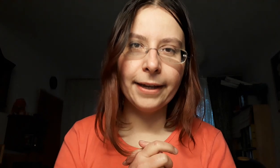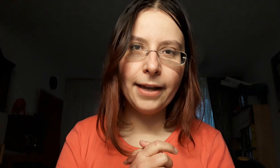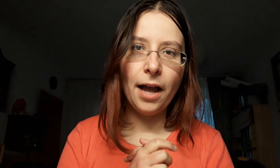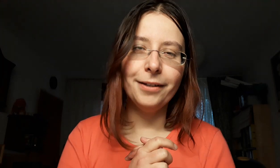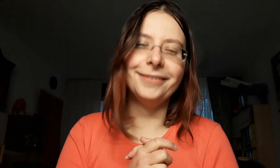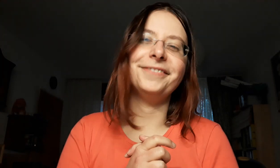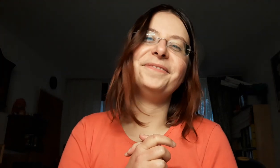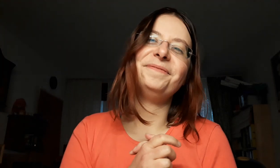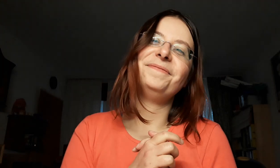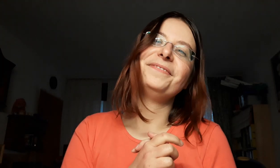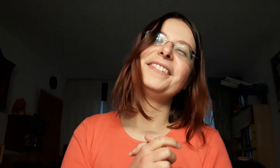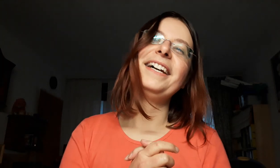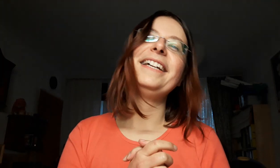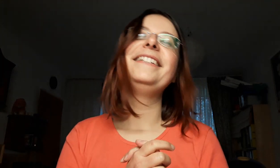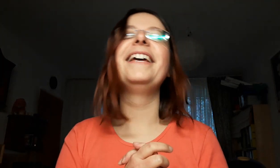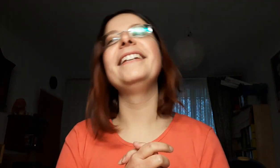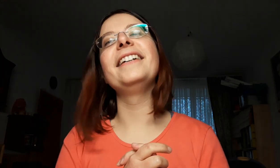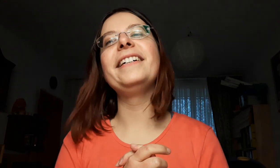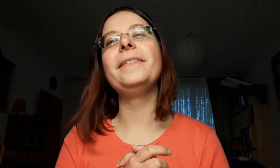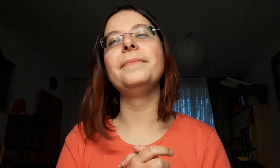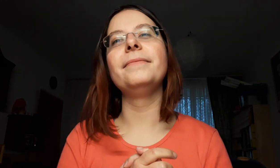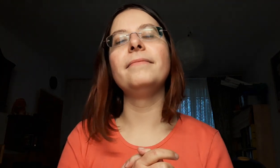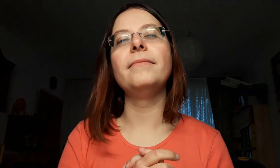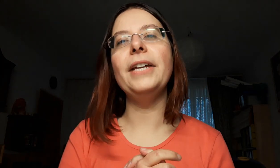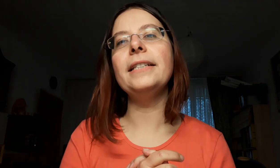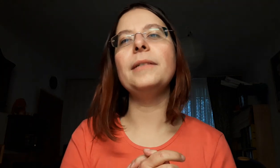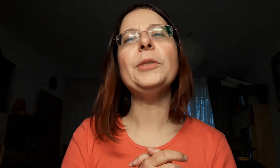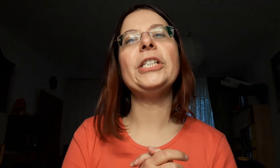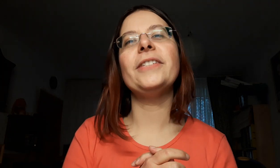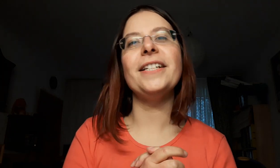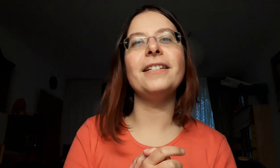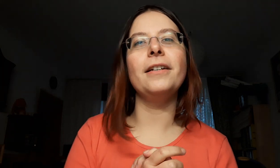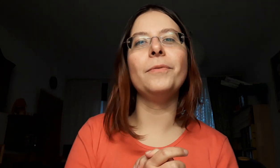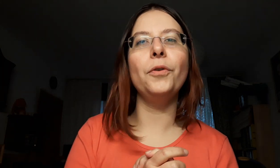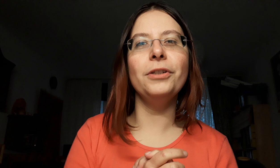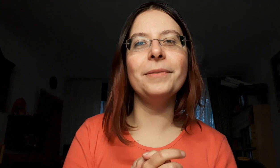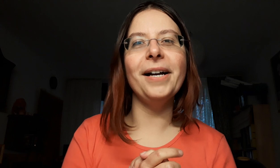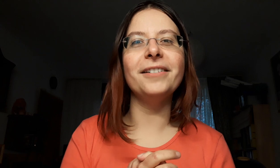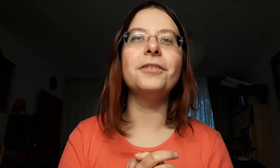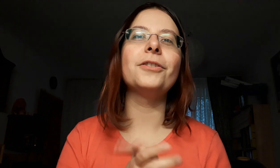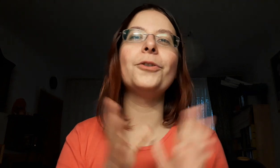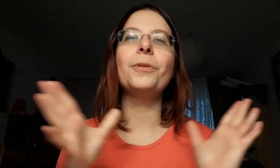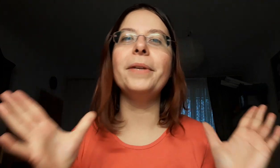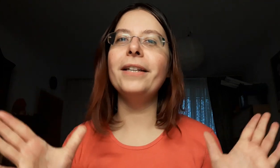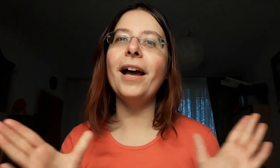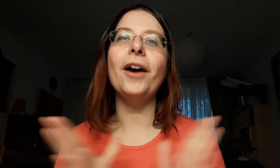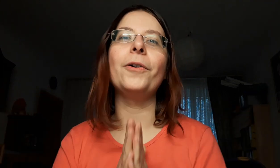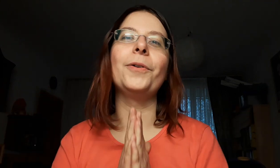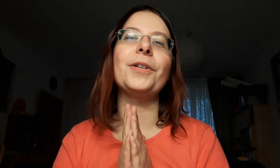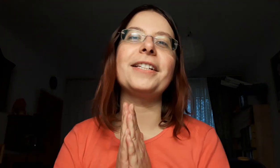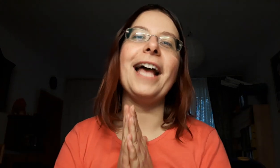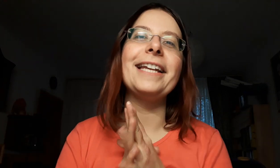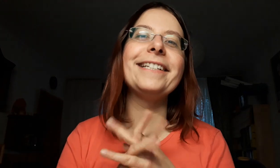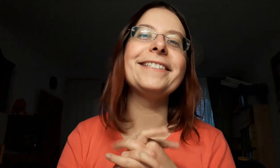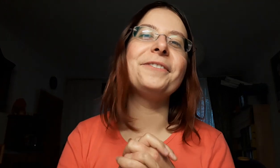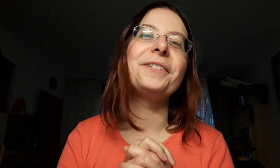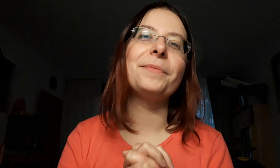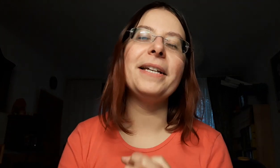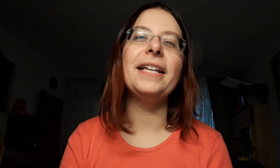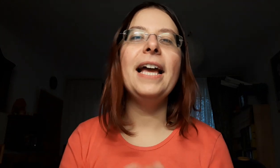Trailer. Denn wenn, dann möchte ich was im Frühling machen und schöne Bilder euch zeigen. So, ich meine,